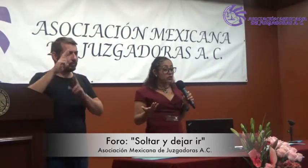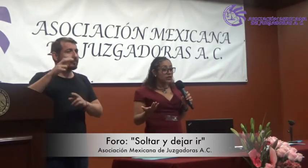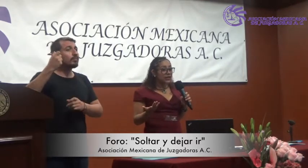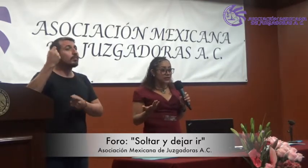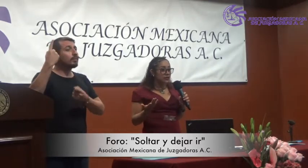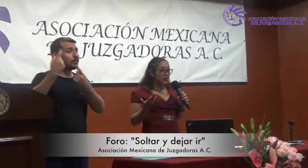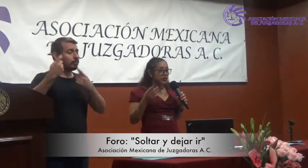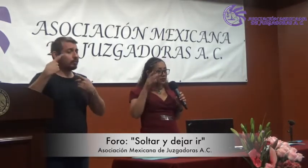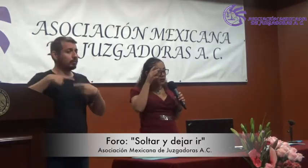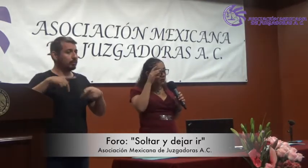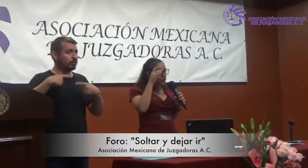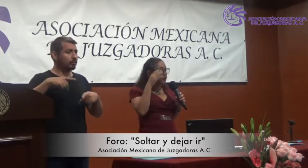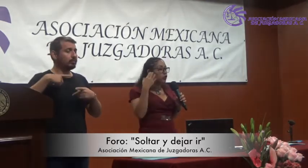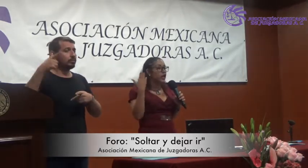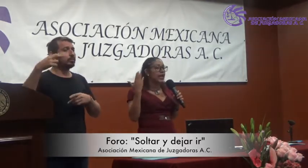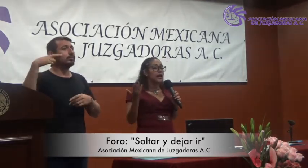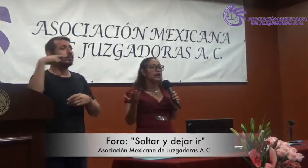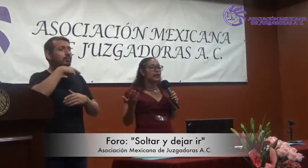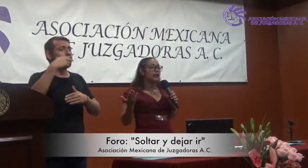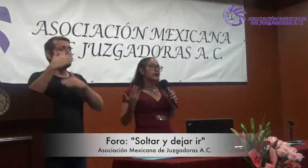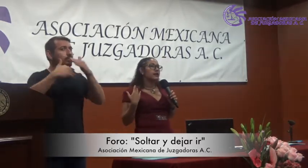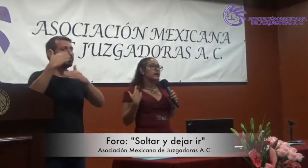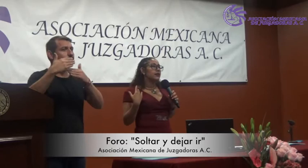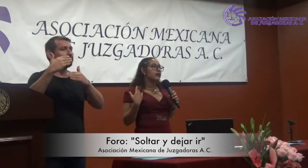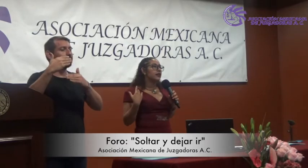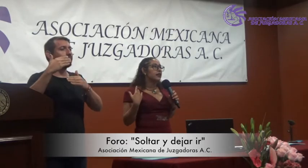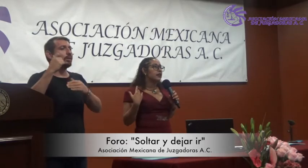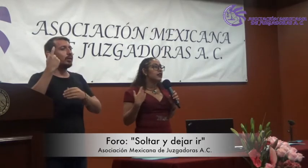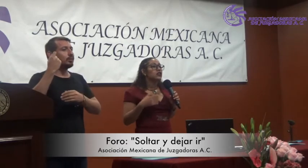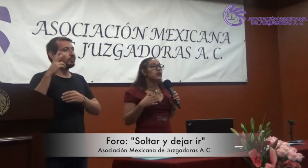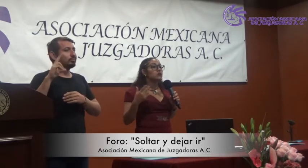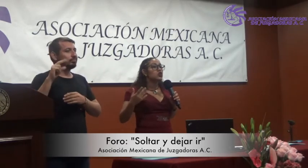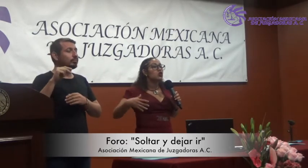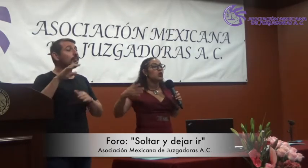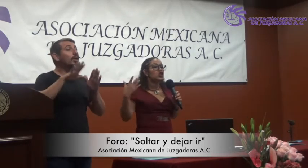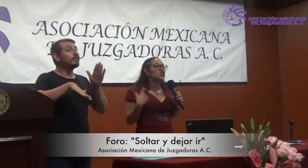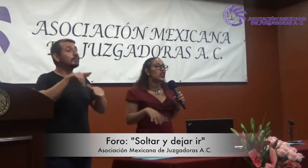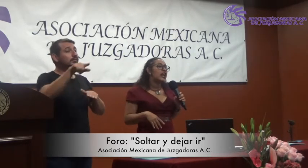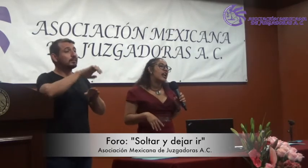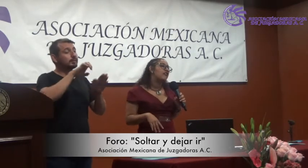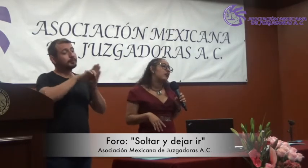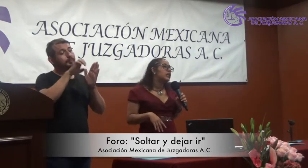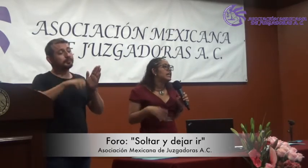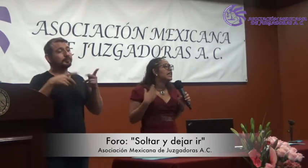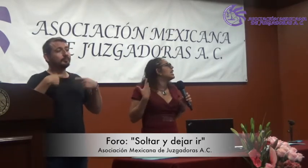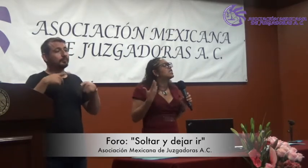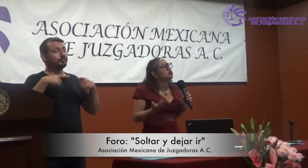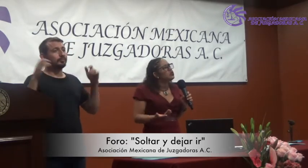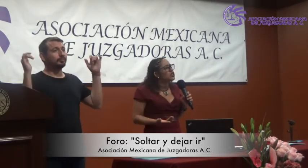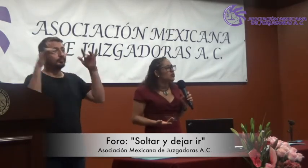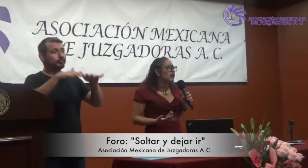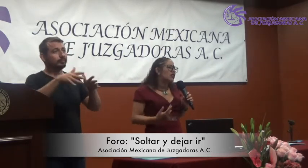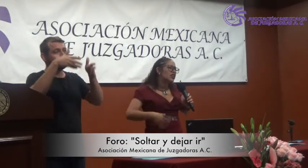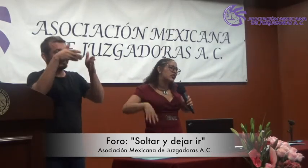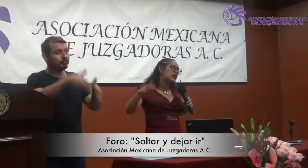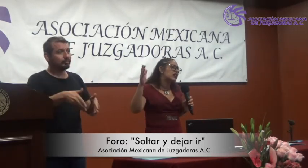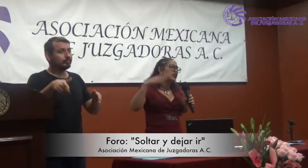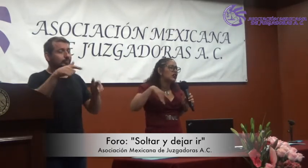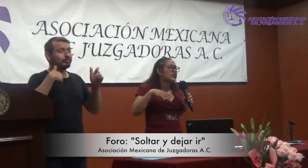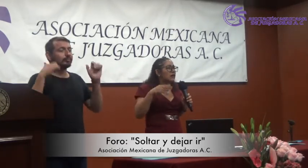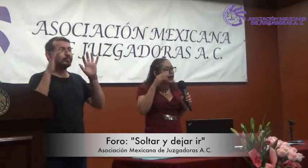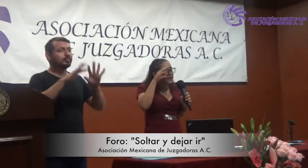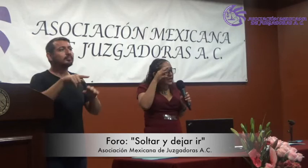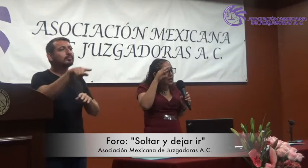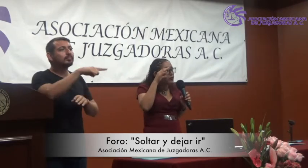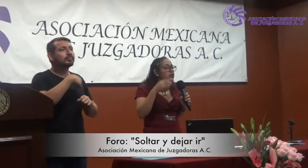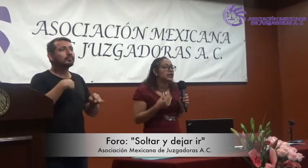no sabemos qué hacer, ¿verdad? Vamos al funeral y no sabemos cómo consolar a la familia y hacemos nuestro mayor esfuerzo y